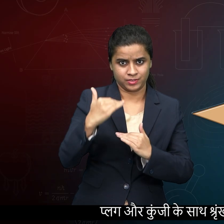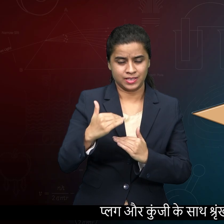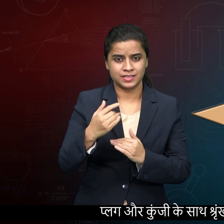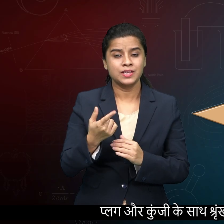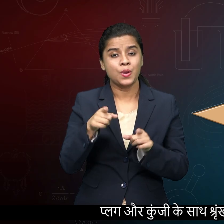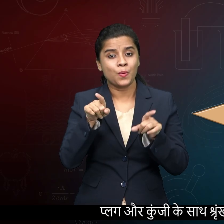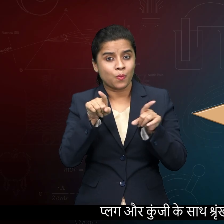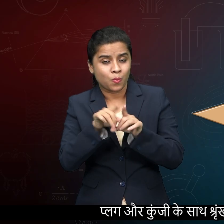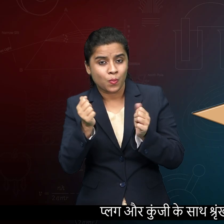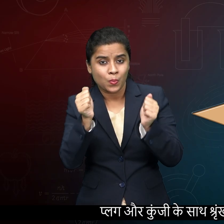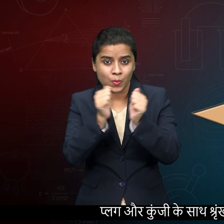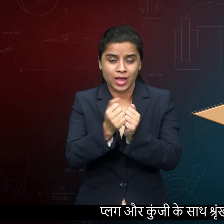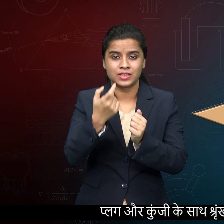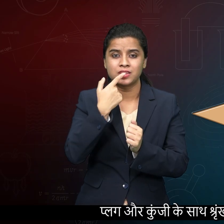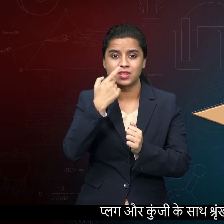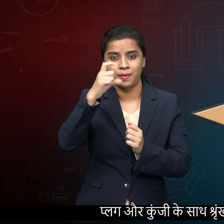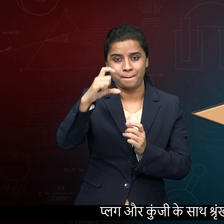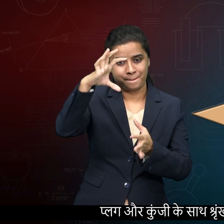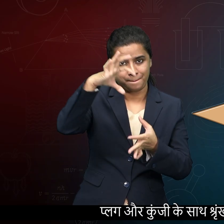के बीच लंबवत जोड़ें।